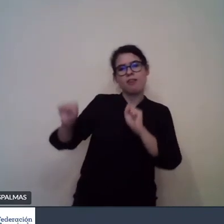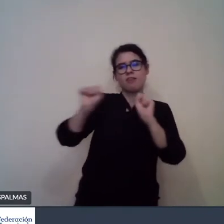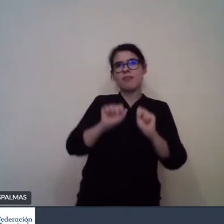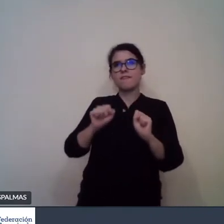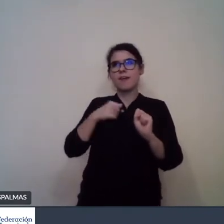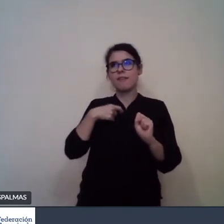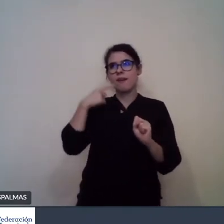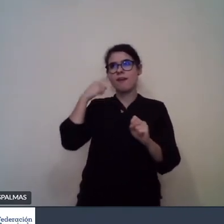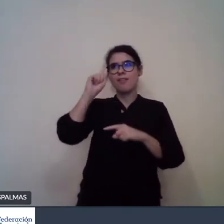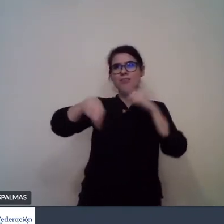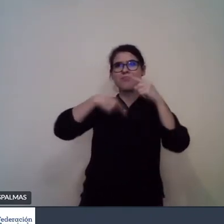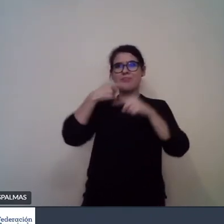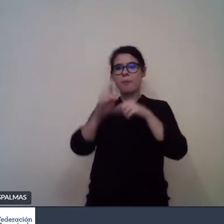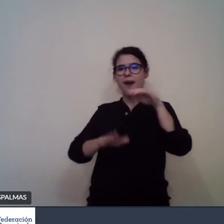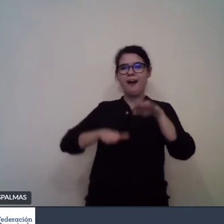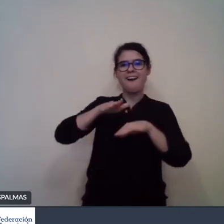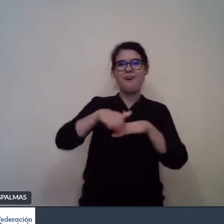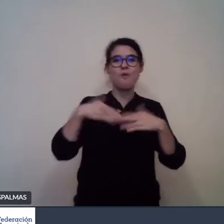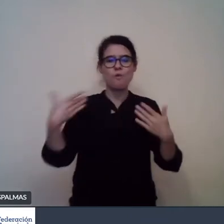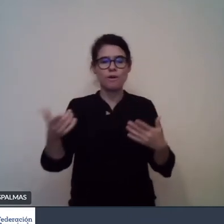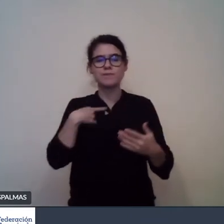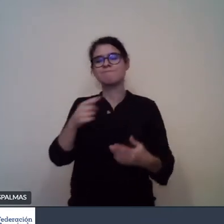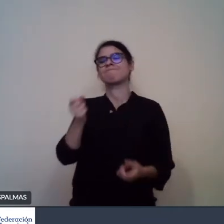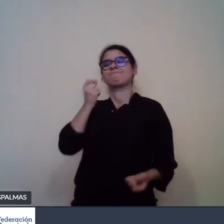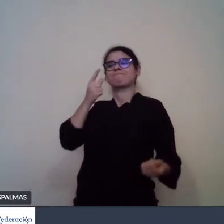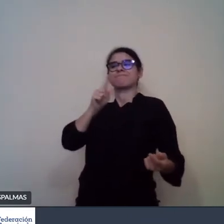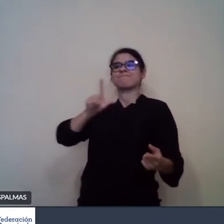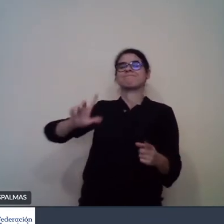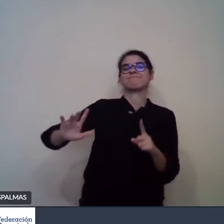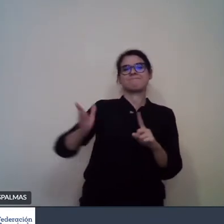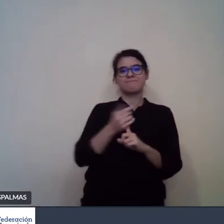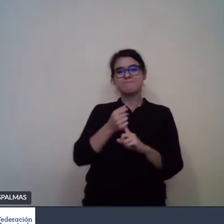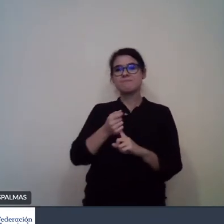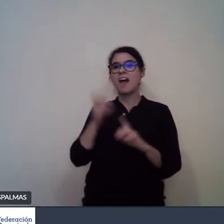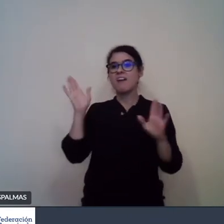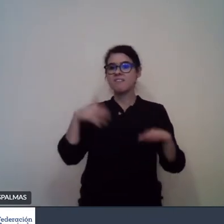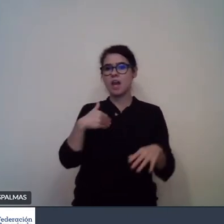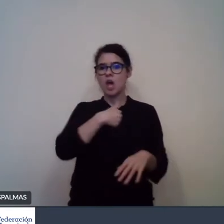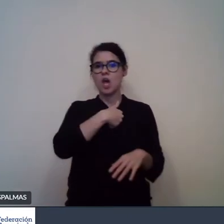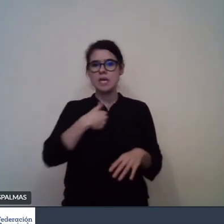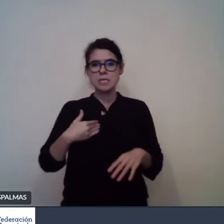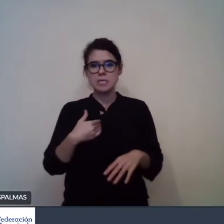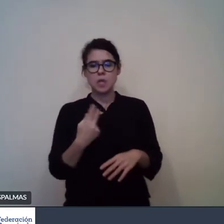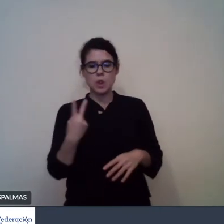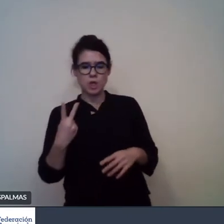Al final este jugador va a tener que ocuparse del rol y de la esquina.